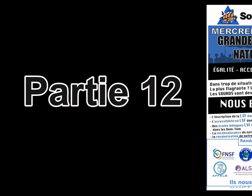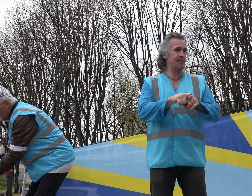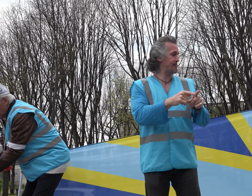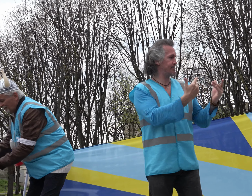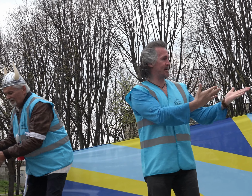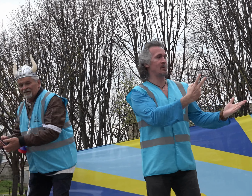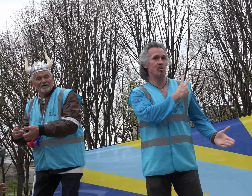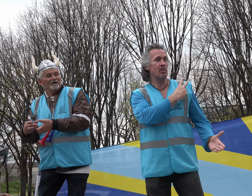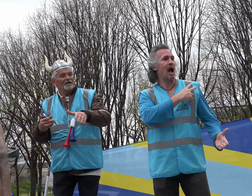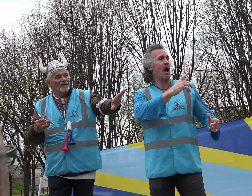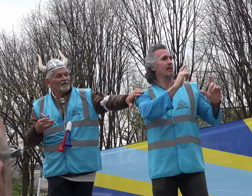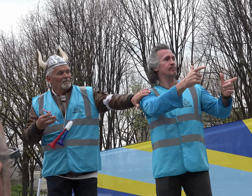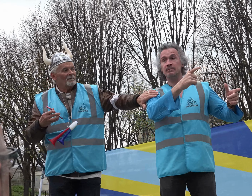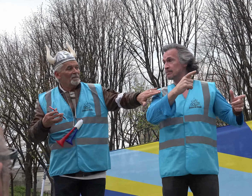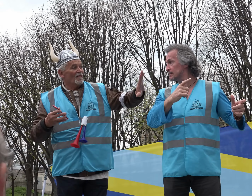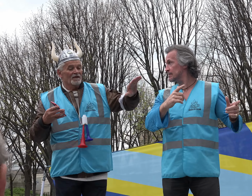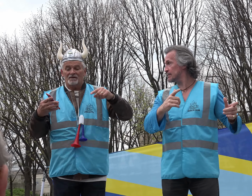Je suis un artiste sourd comme l'Event.